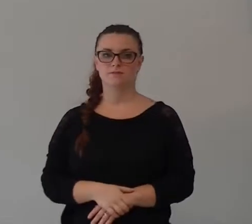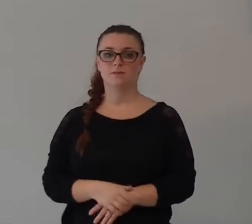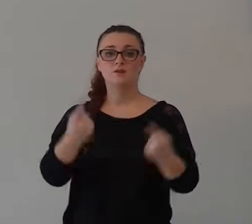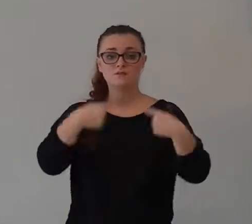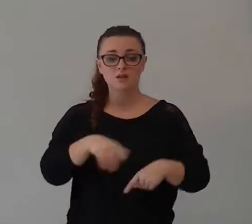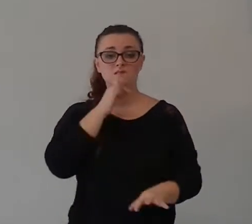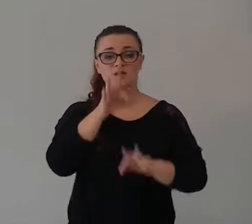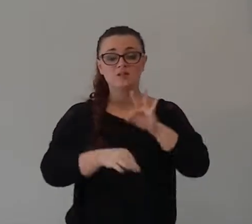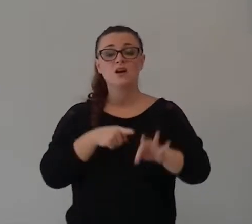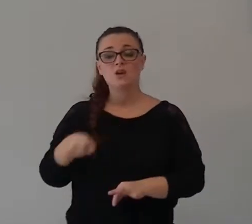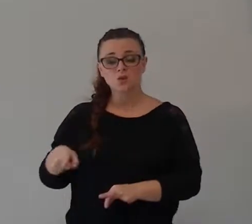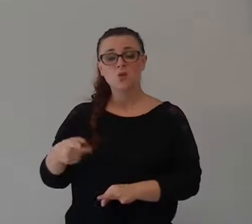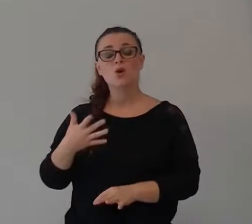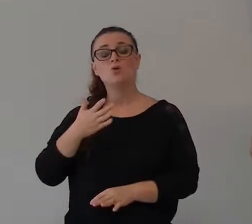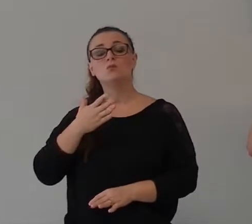grandezza di uomo di Dio.